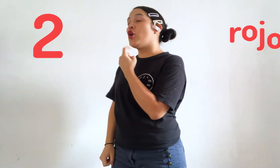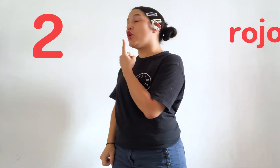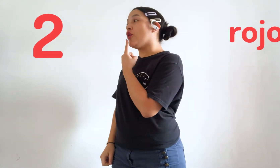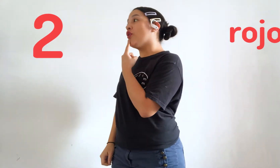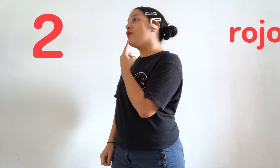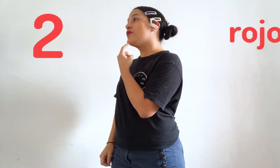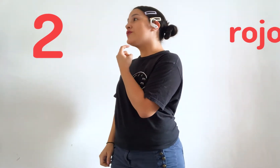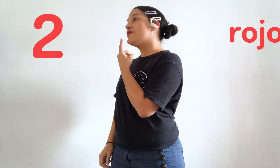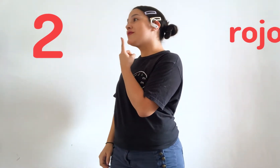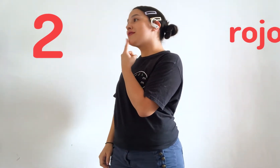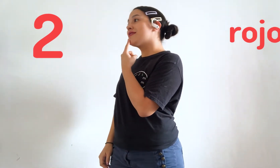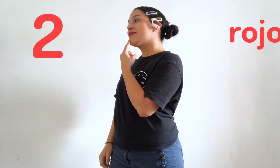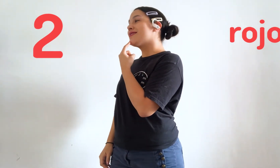Rojo.